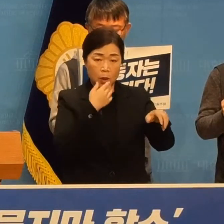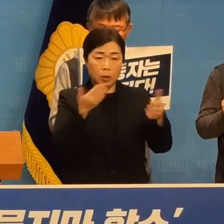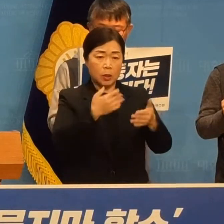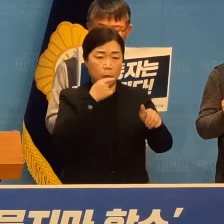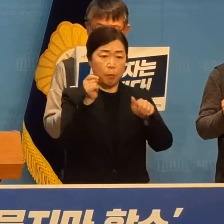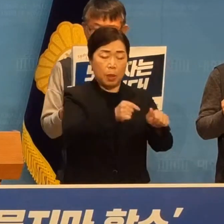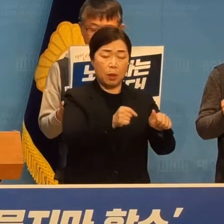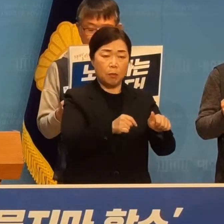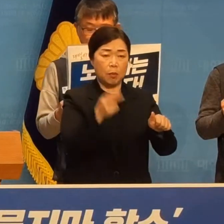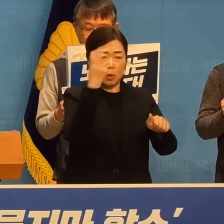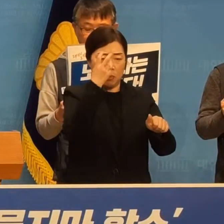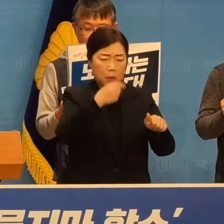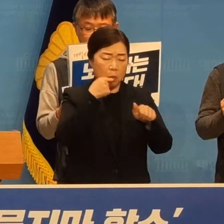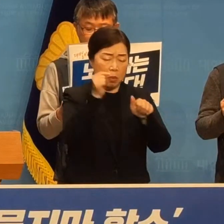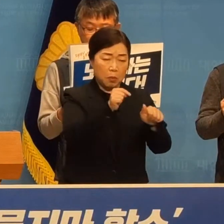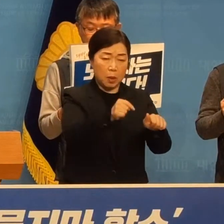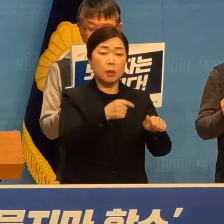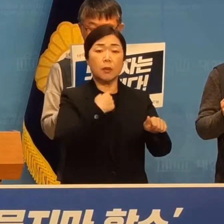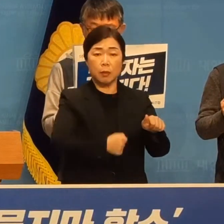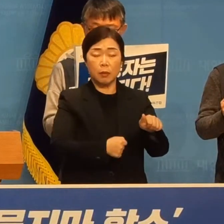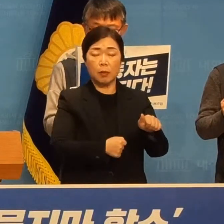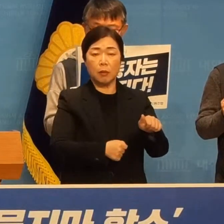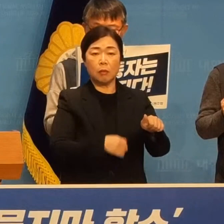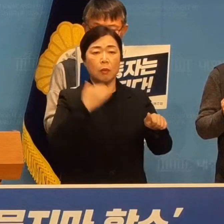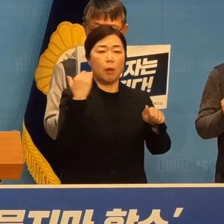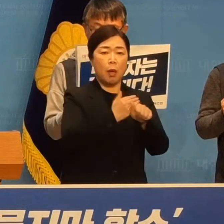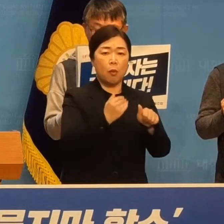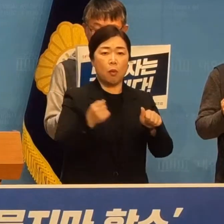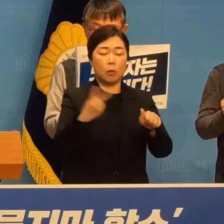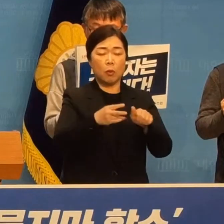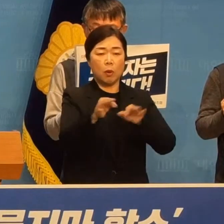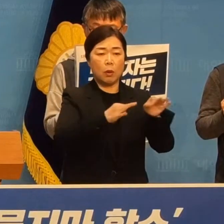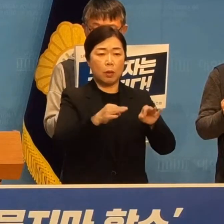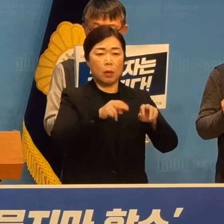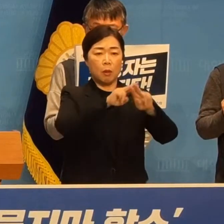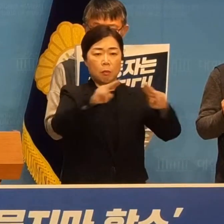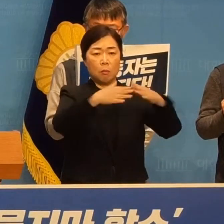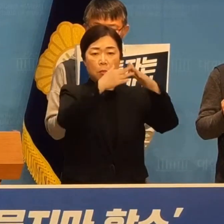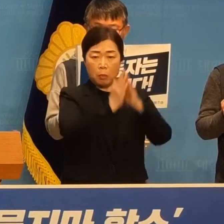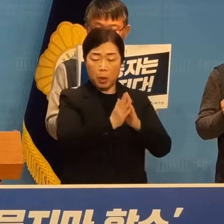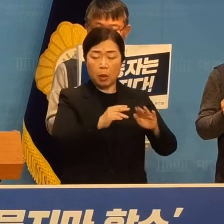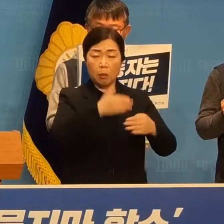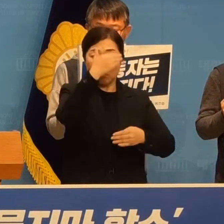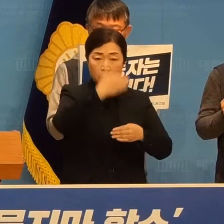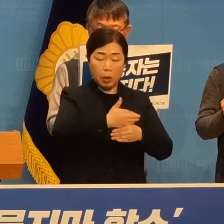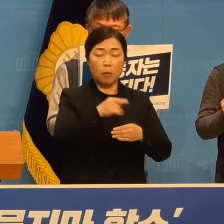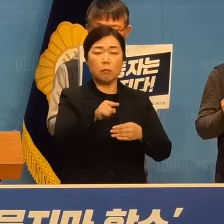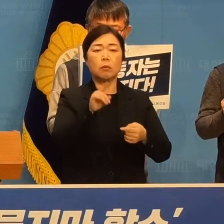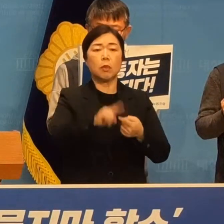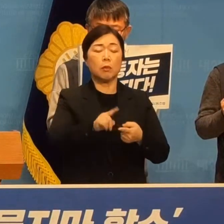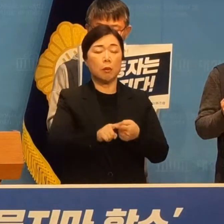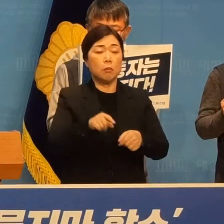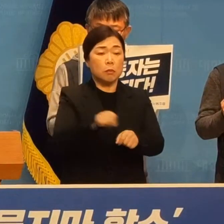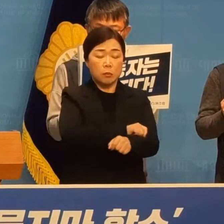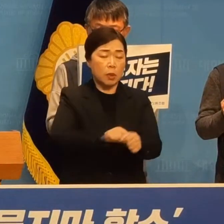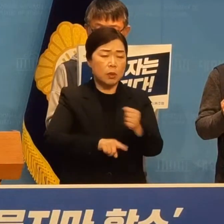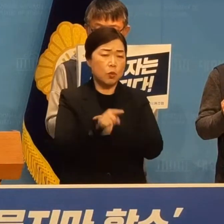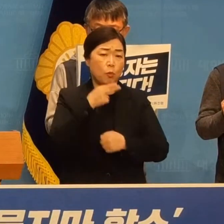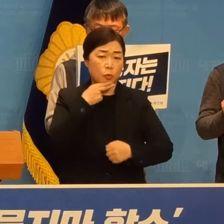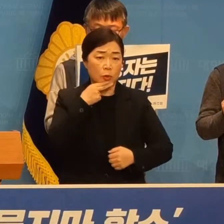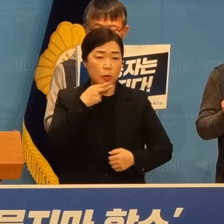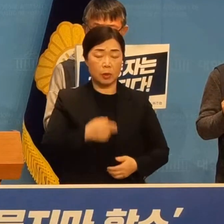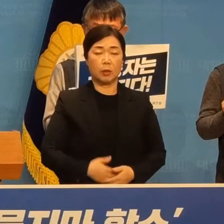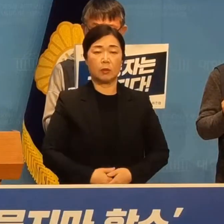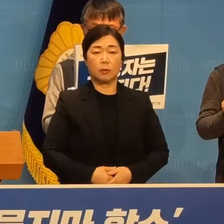김 지회장 해고와 폐업을 단행할 만한 이유를 찾기가 어렵다라고 판단하였습니다.